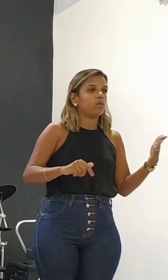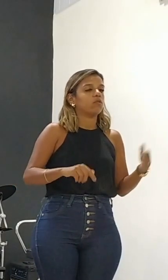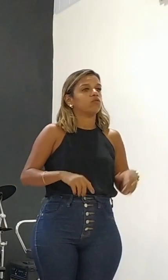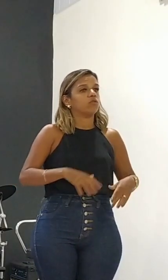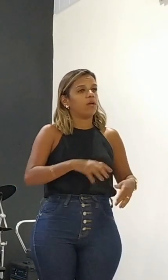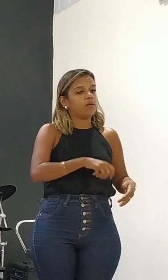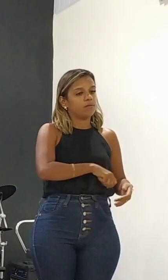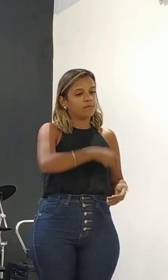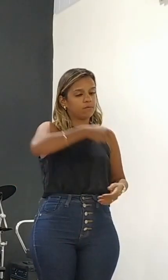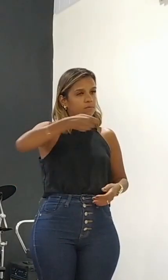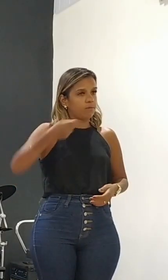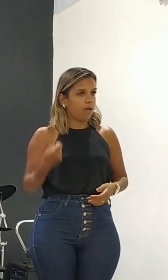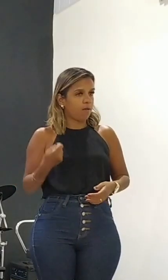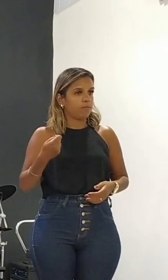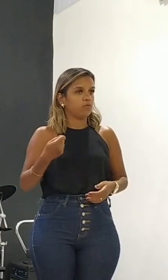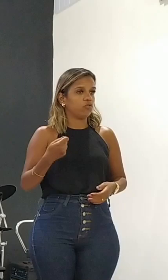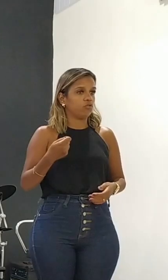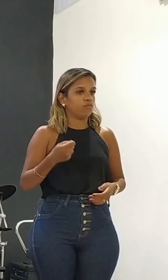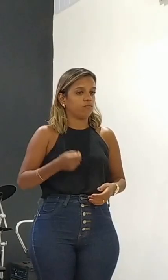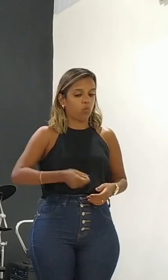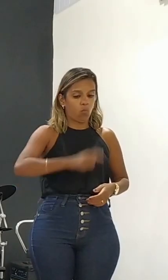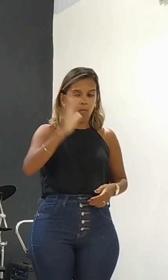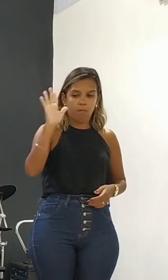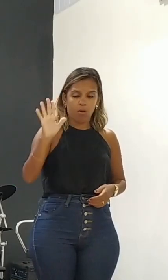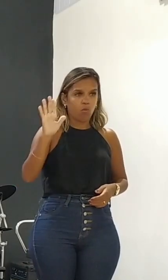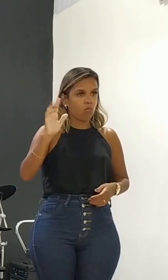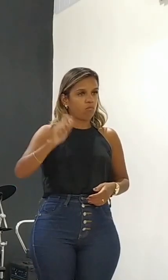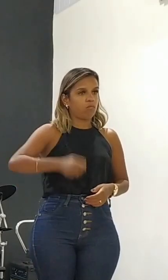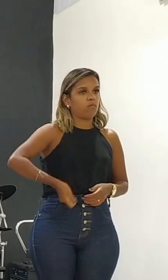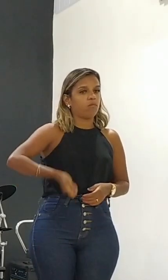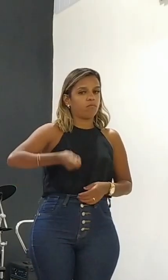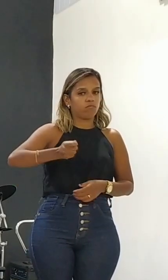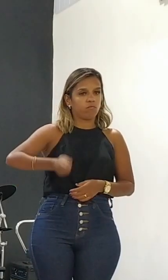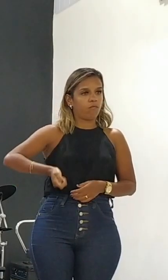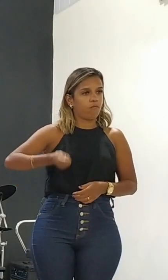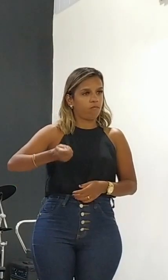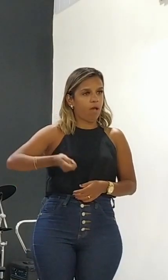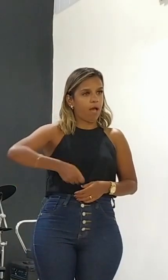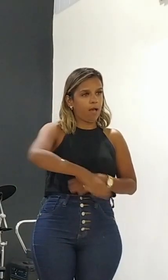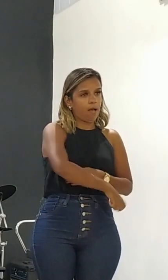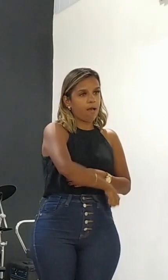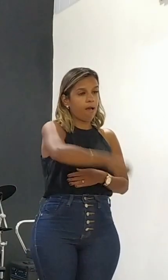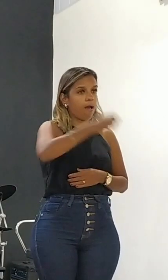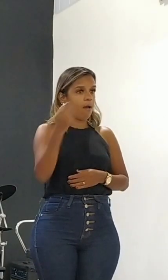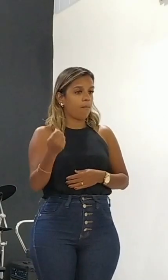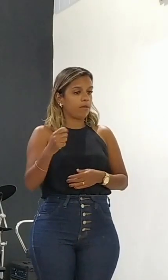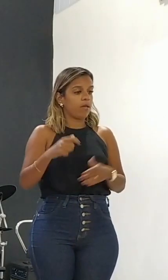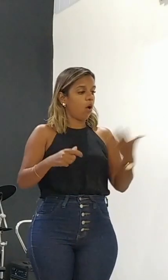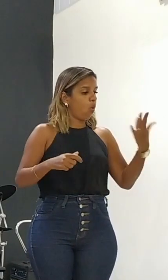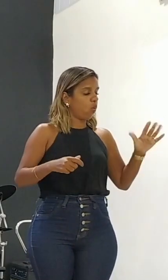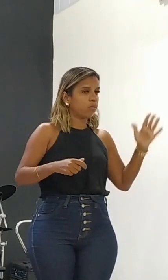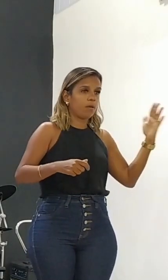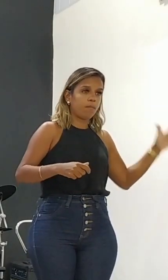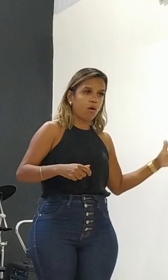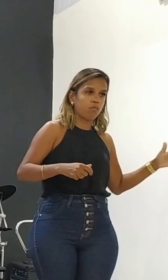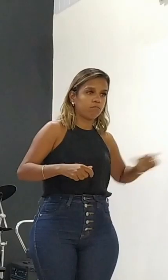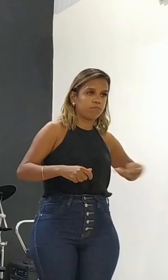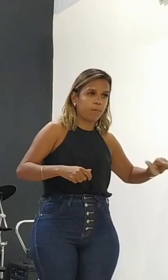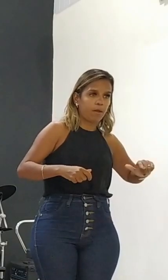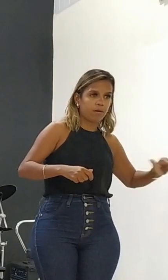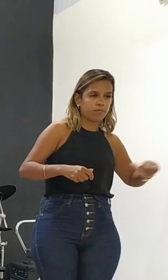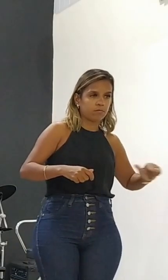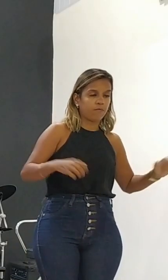armas. Eles faziam a obra com a mão, mas com a outra mão eles traziam a arma. O que quer dizer isso? Quer dizer que eles